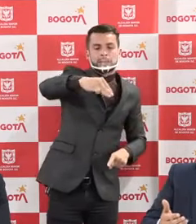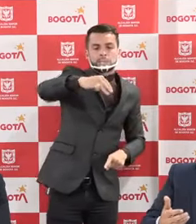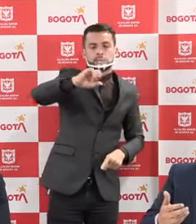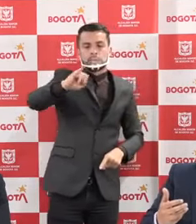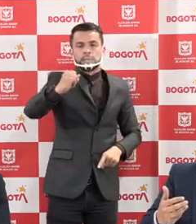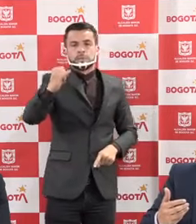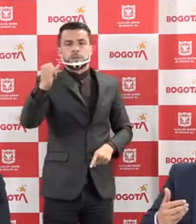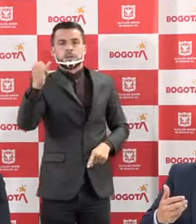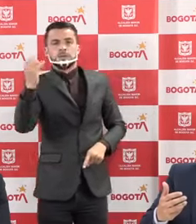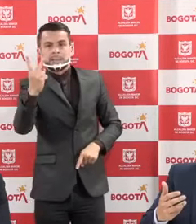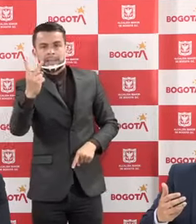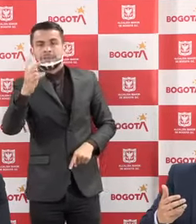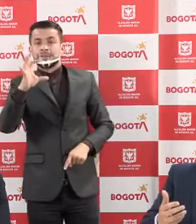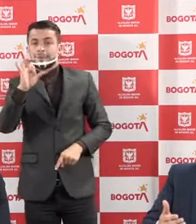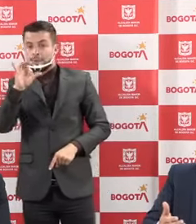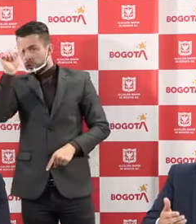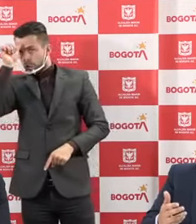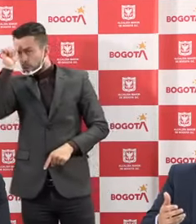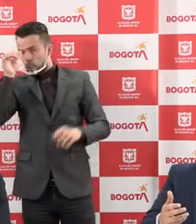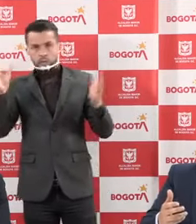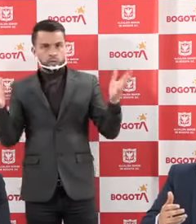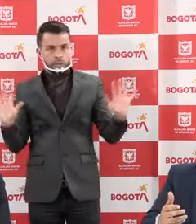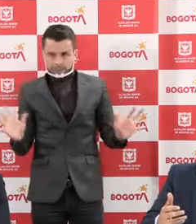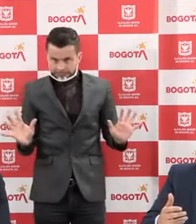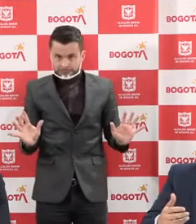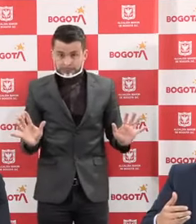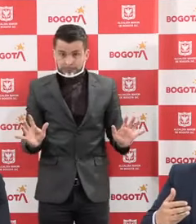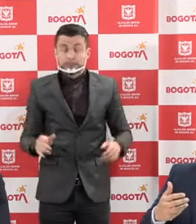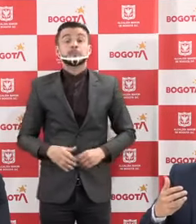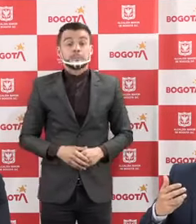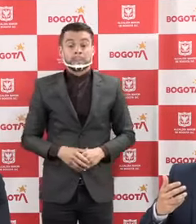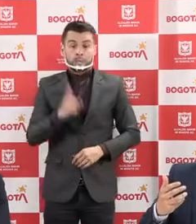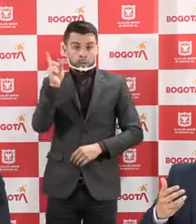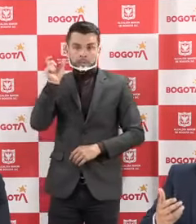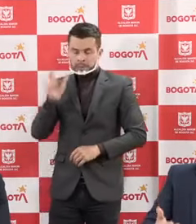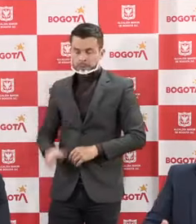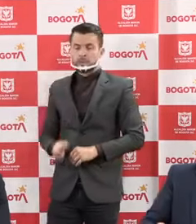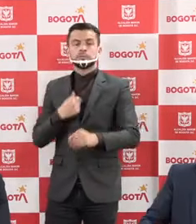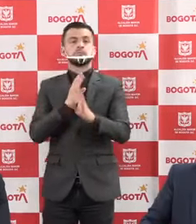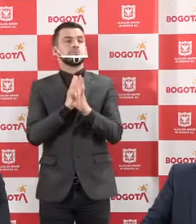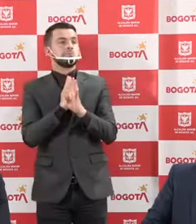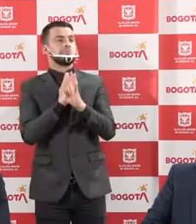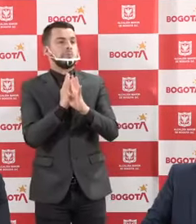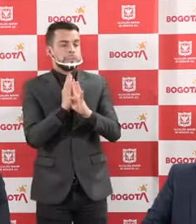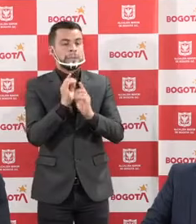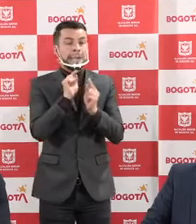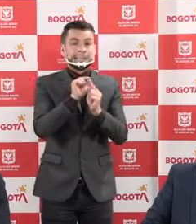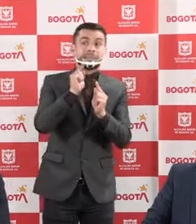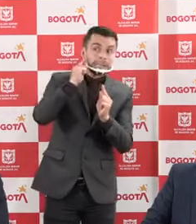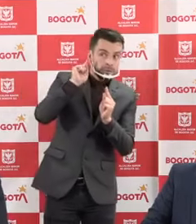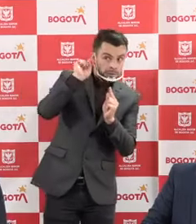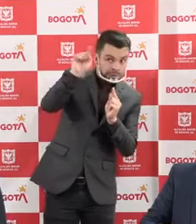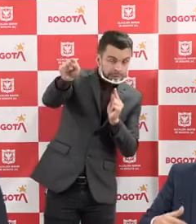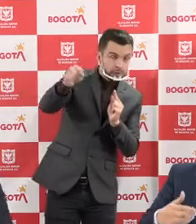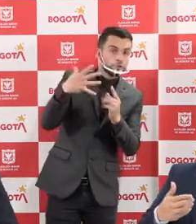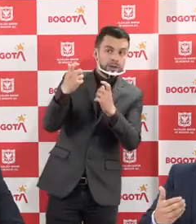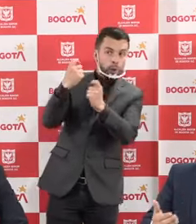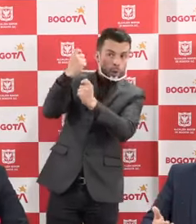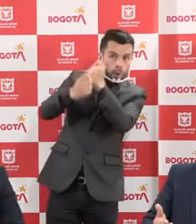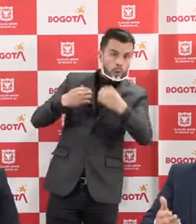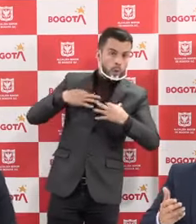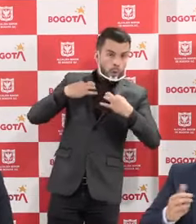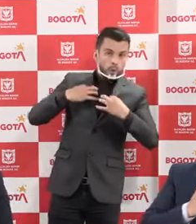cumpliendo con los protocolos de bioseguridad única y exclusivamente si la persona se dirige a uno de esos establecimientos de comercio no es